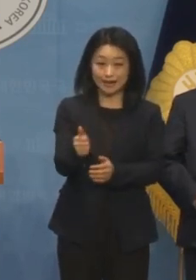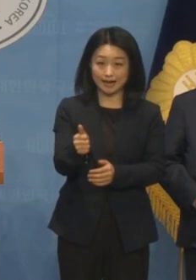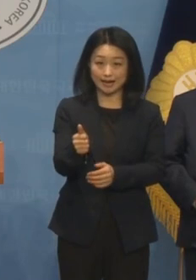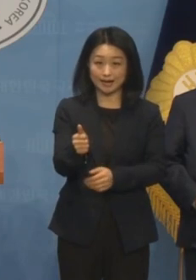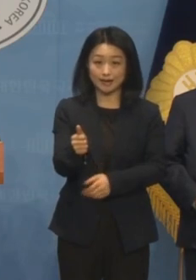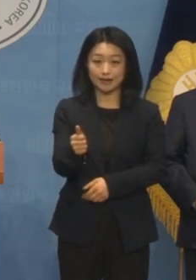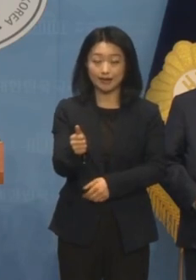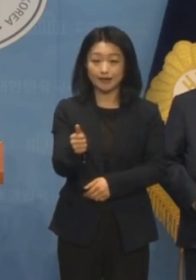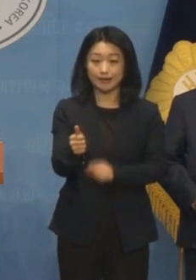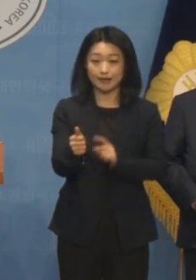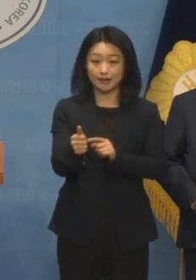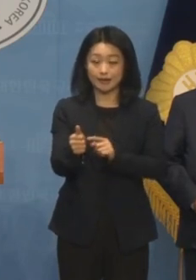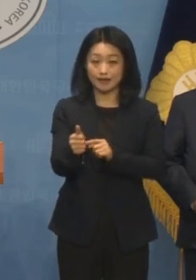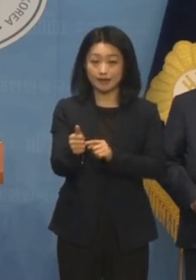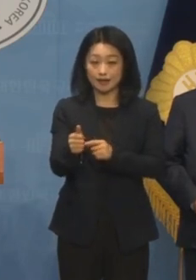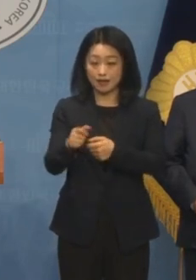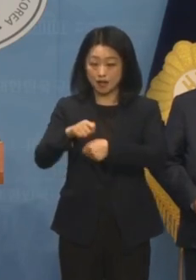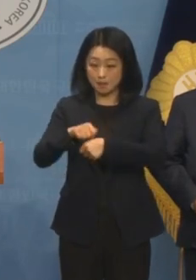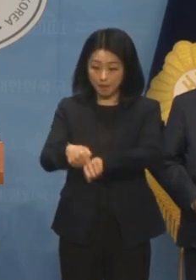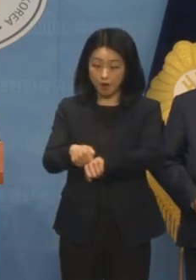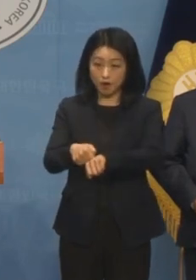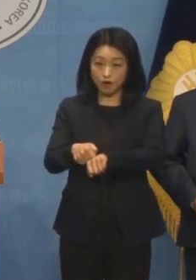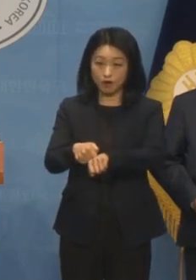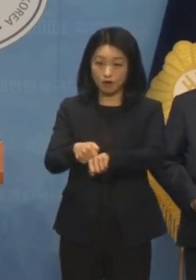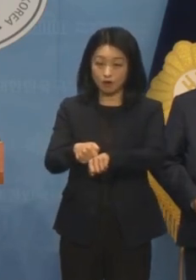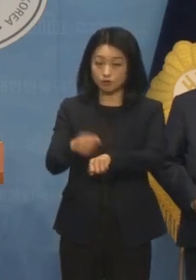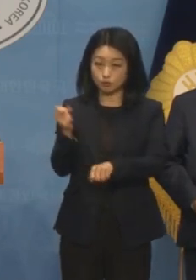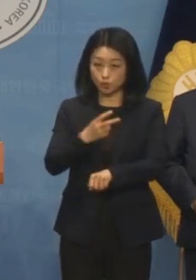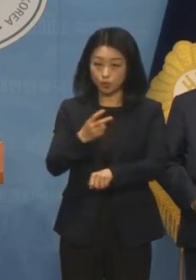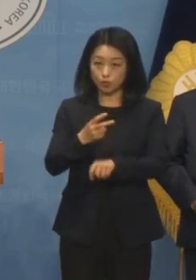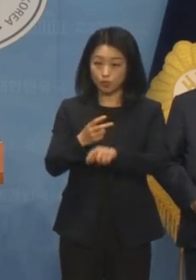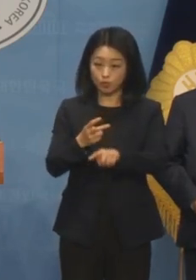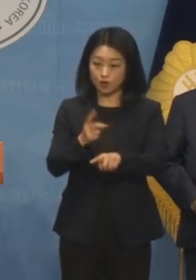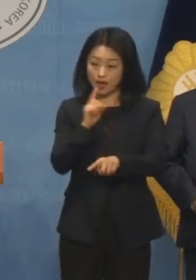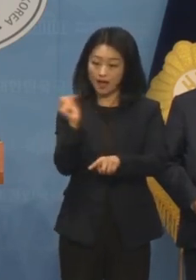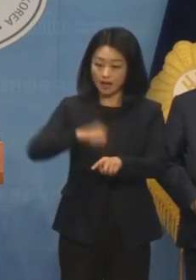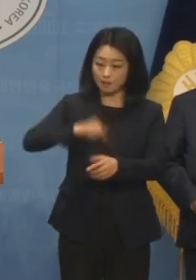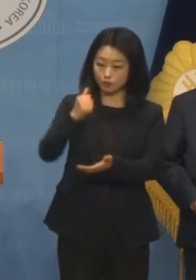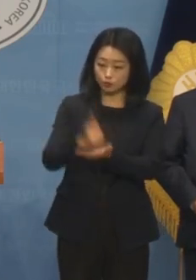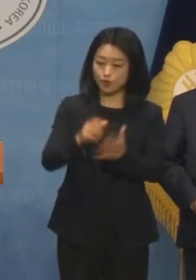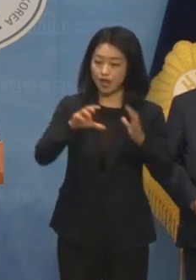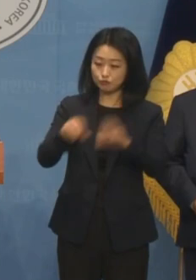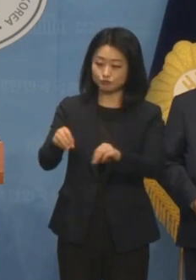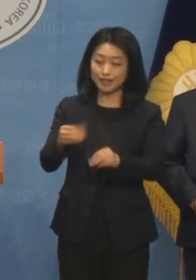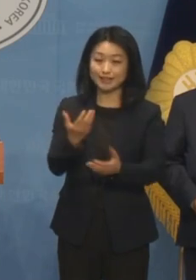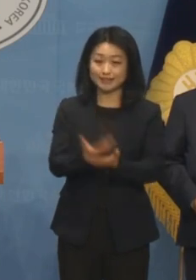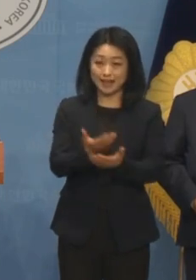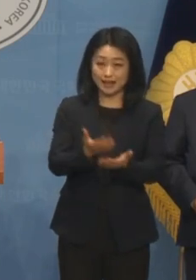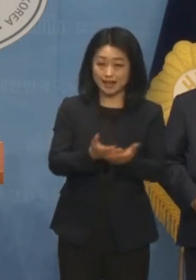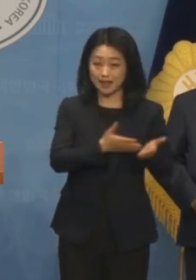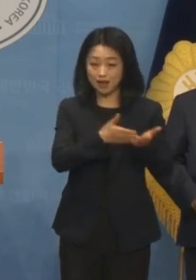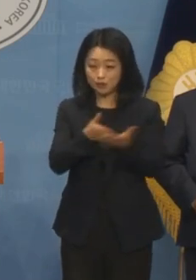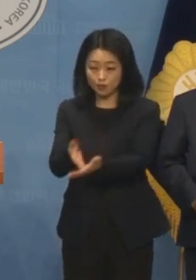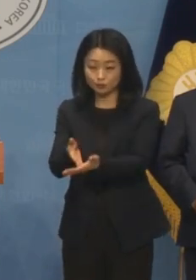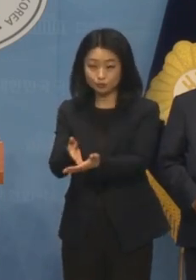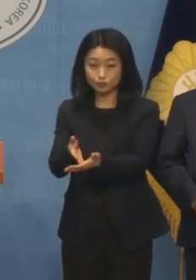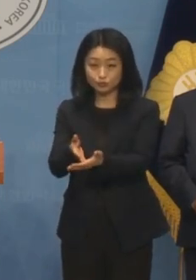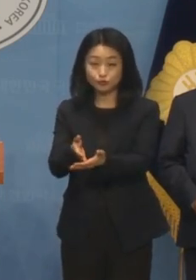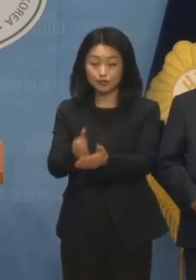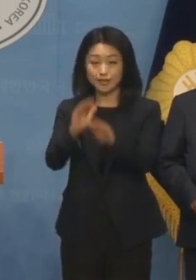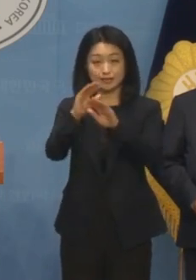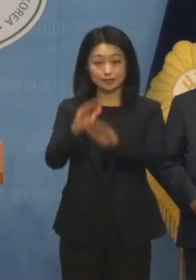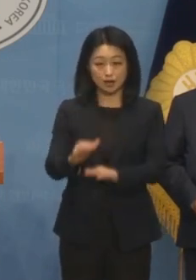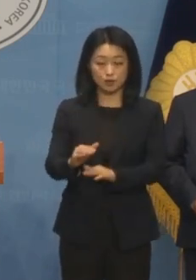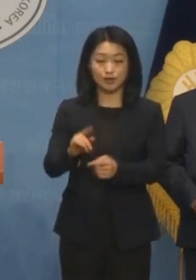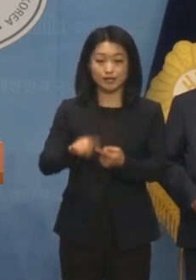대한 징계 및 항명죄 수사 중단을 위한 긴급 구제 조치 등을 요구하는 진정서를